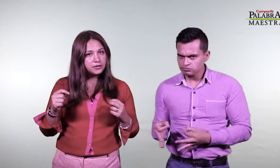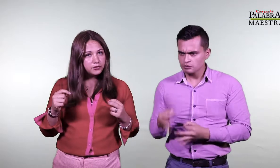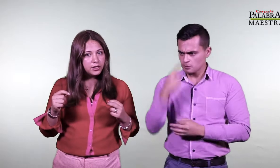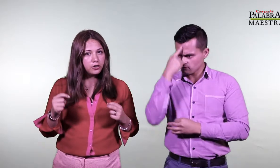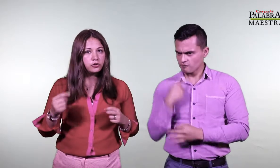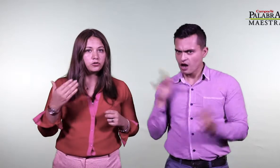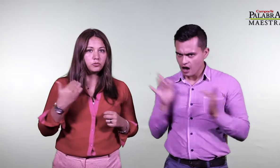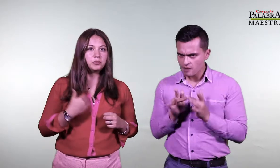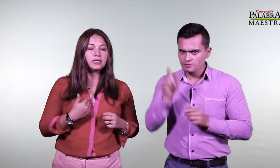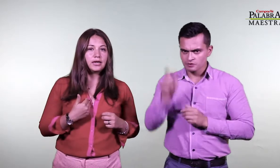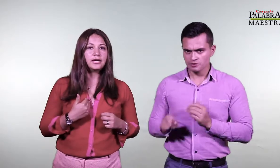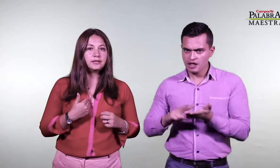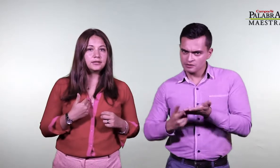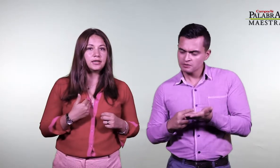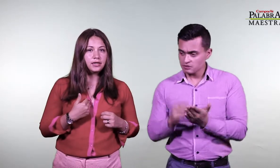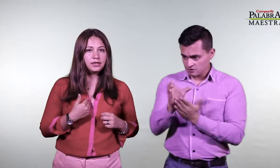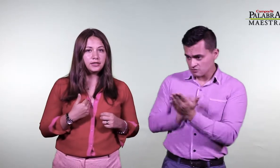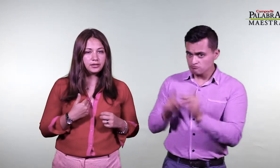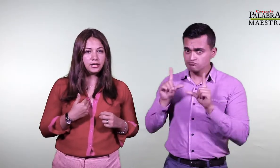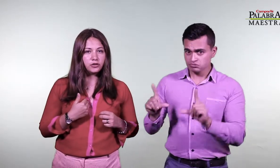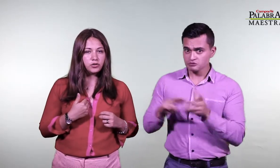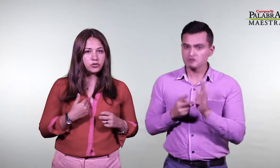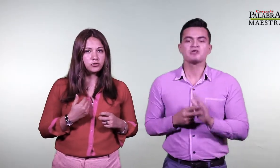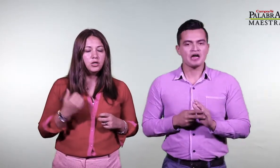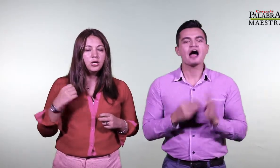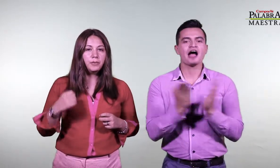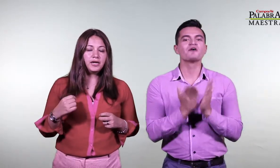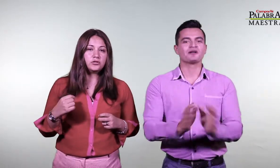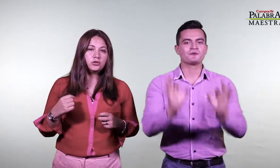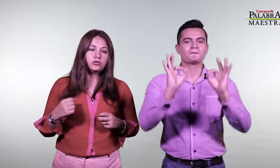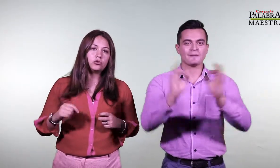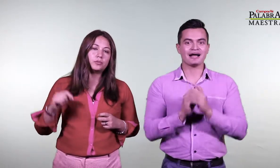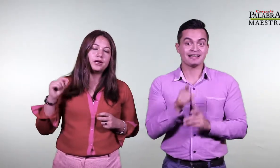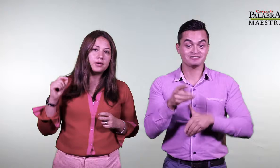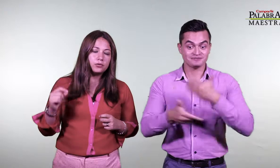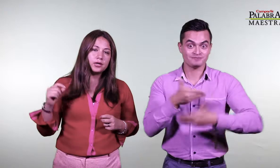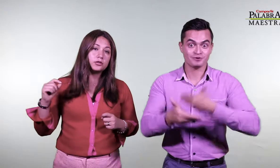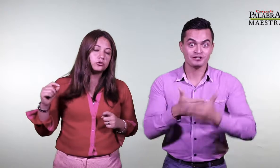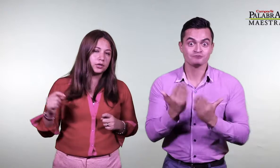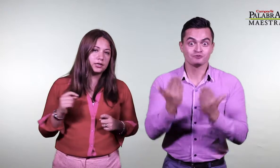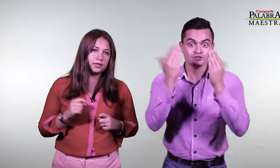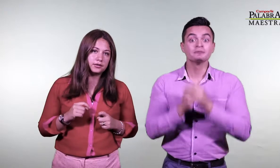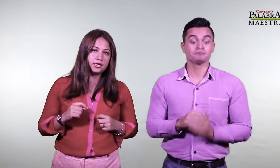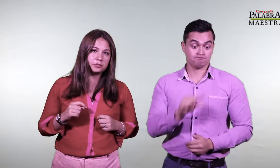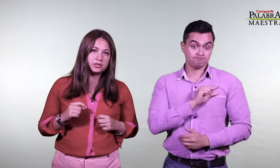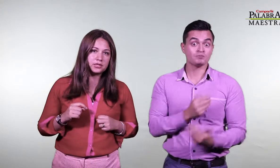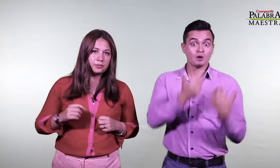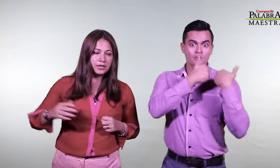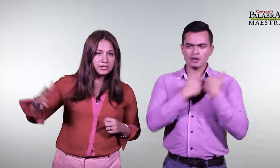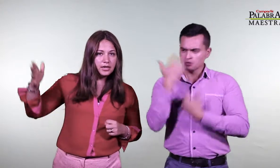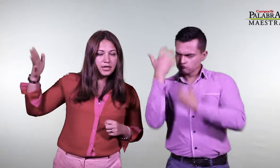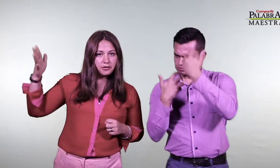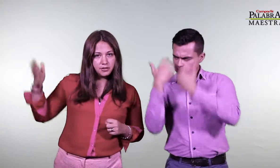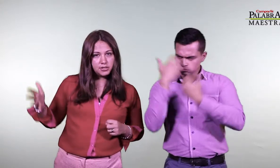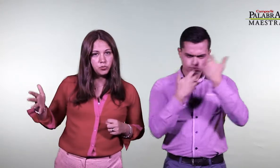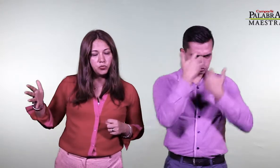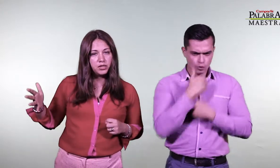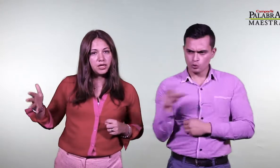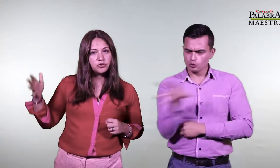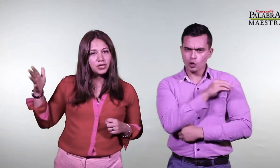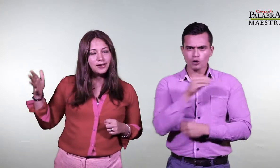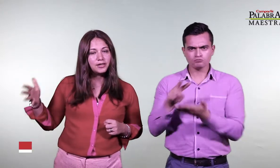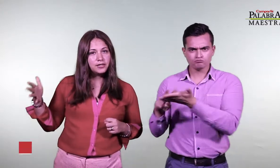verdaderamente certificado que nos permita dar garantía de la calidad de la educación. Para eso el INSOR va a evaluar la totalidad de intérpretes del país que van a